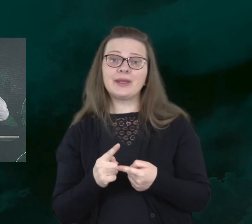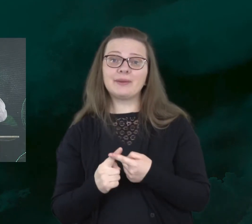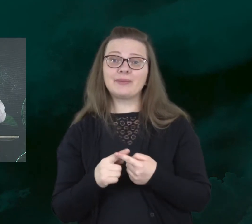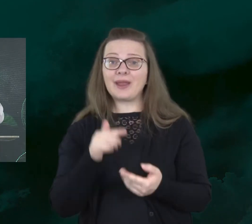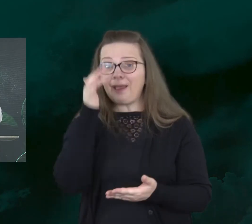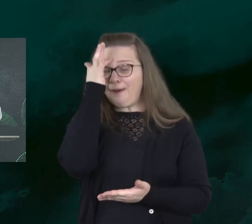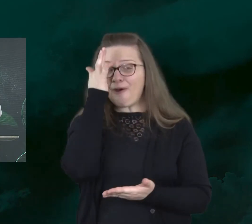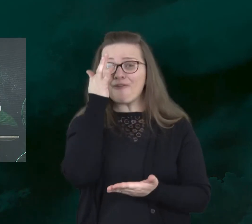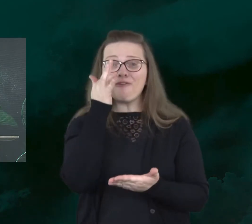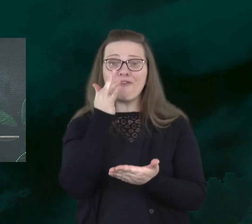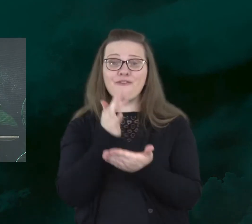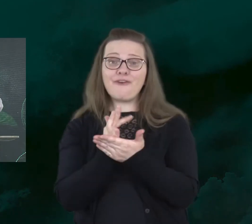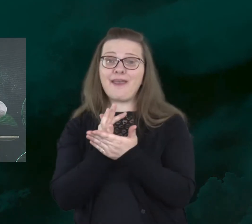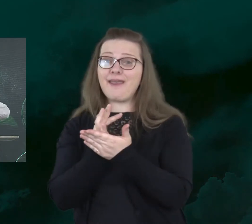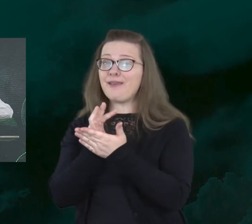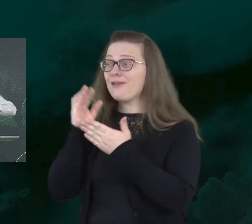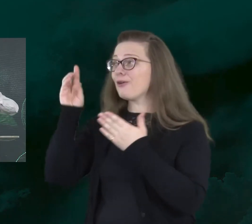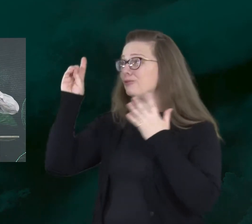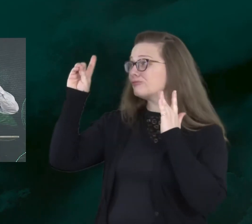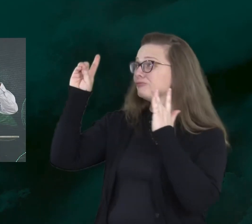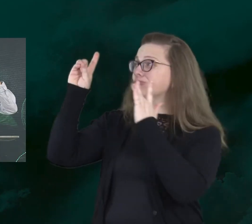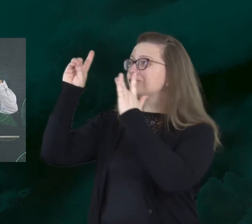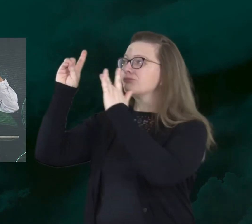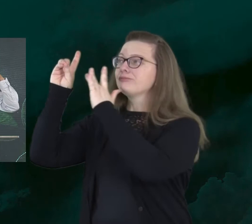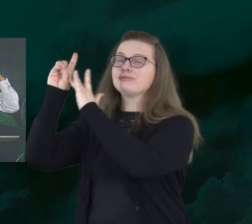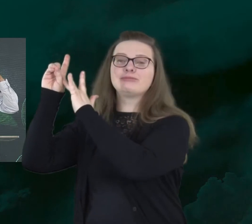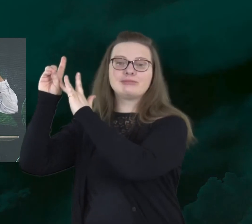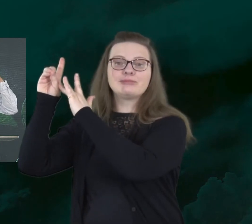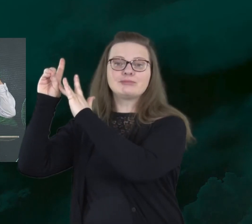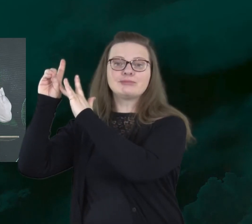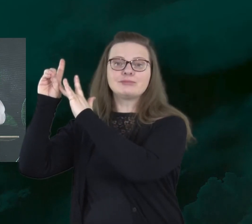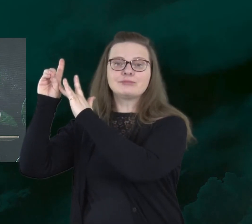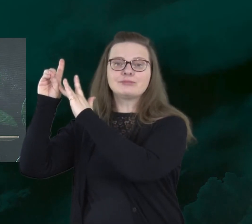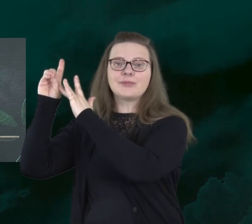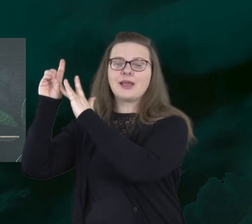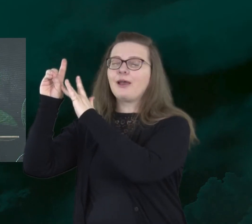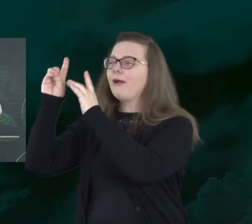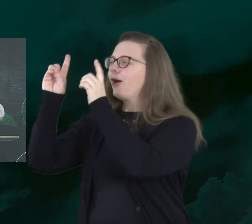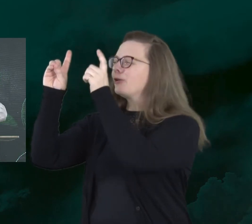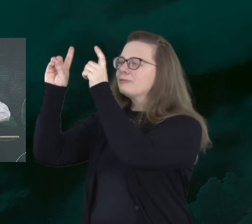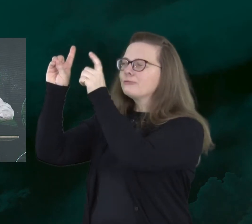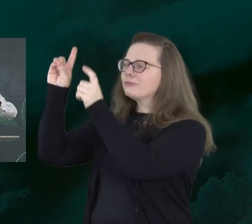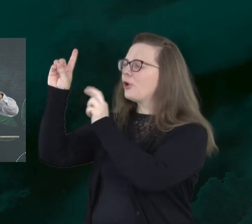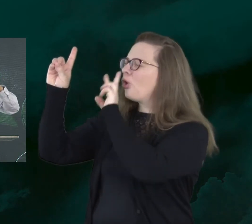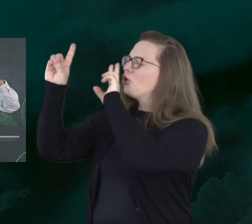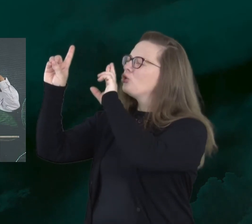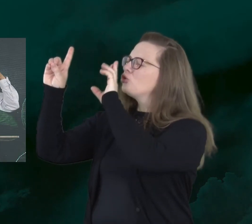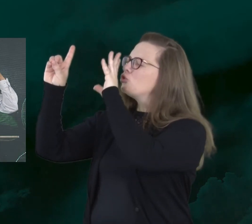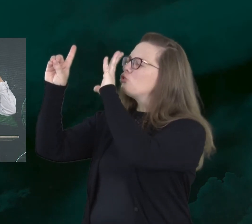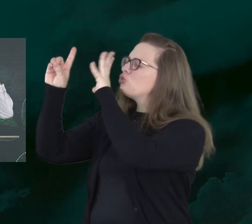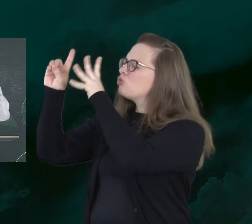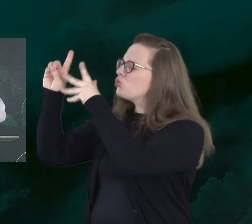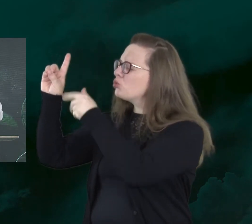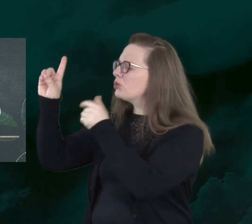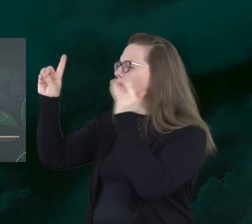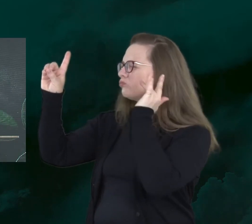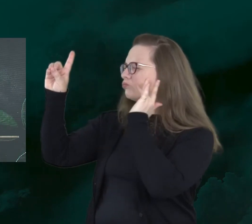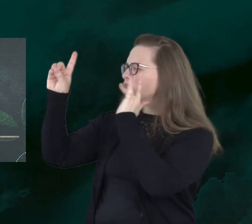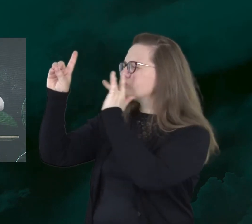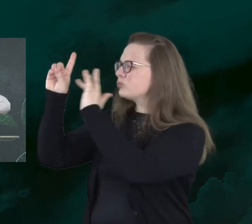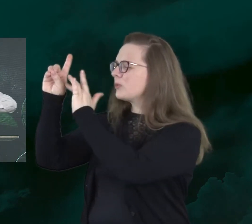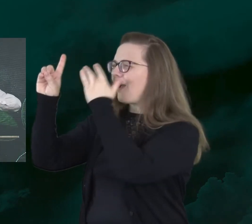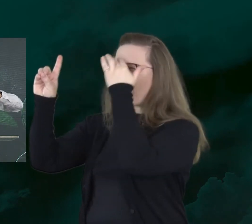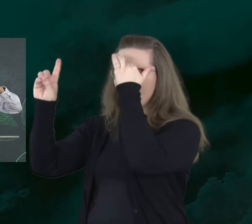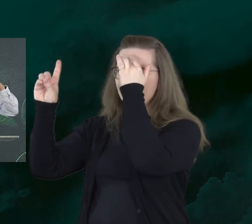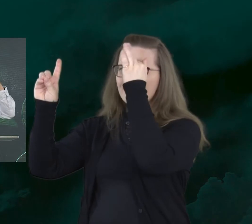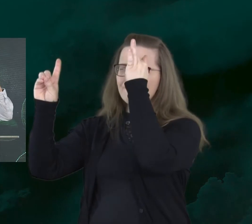faz você ter acesso a Deus, acesso à substância de Deus, acesso à única realidade permanente,